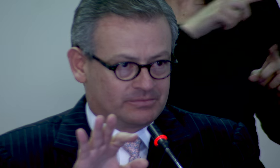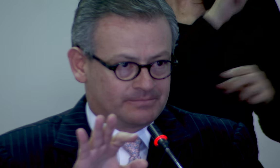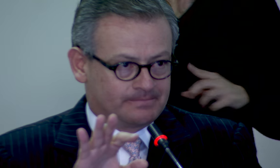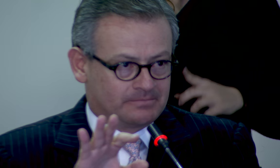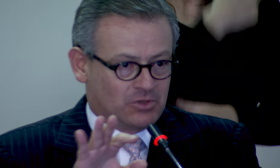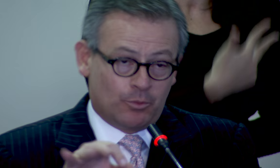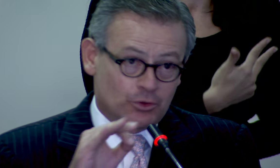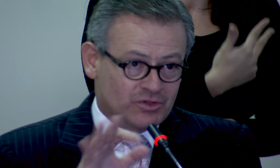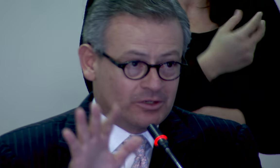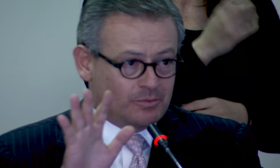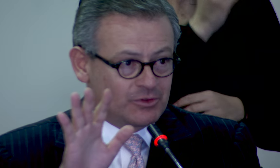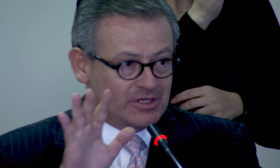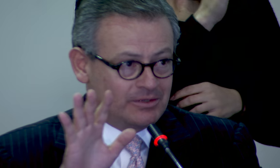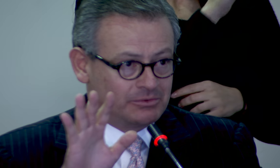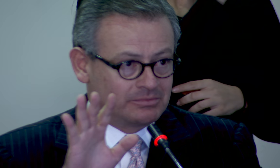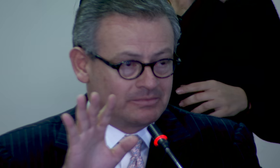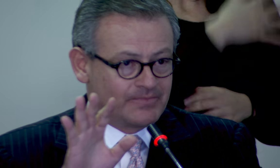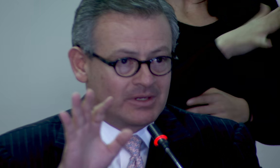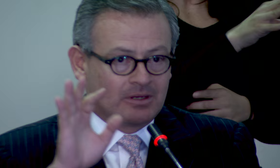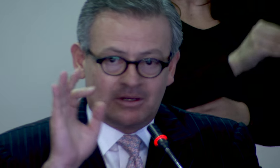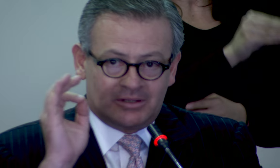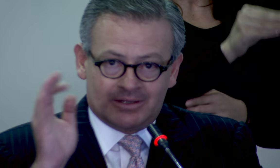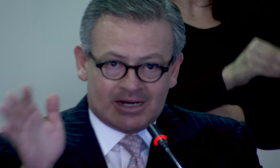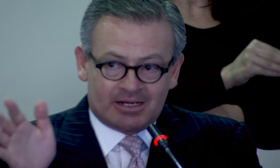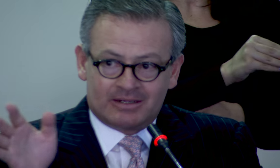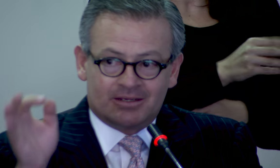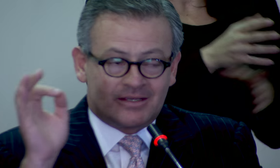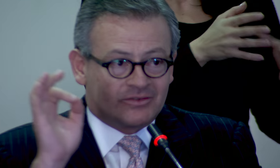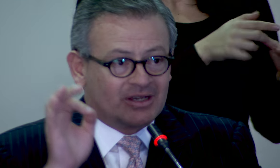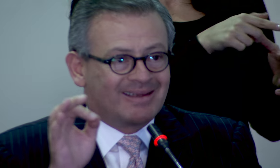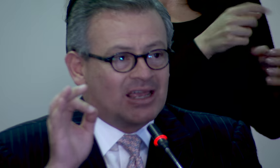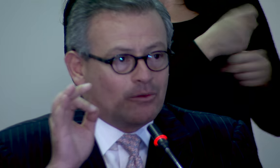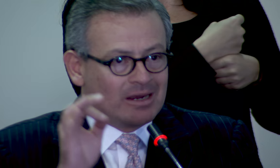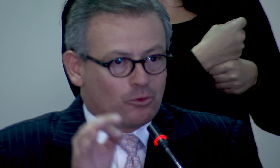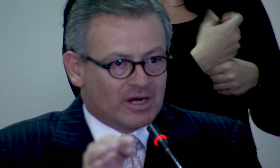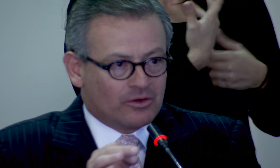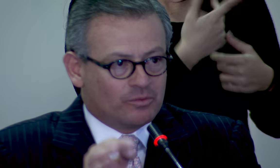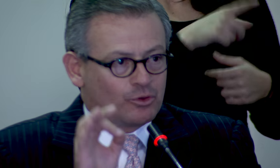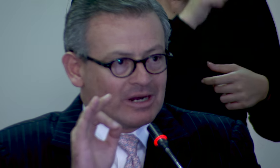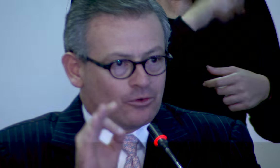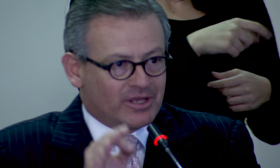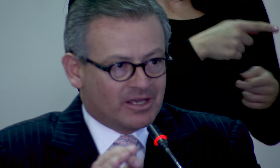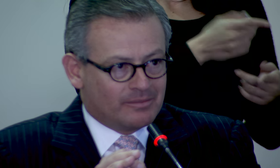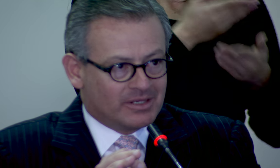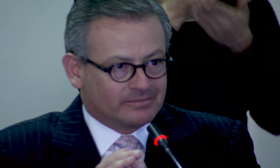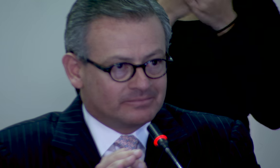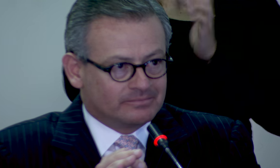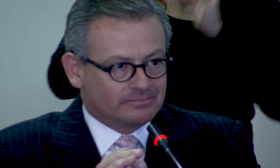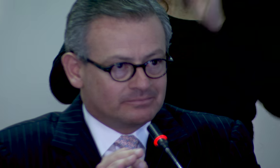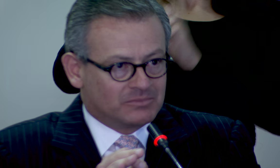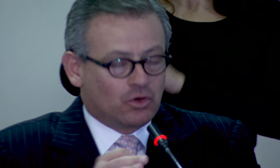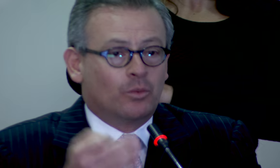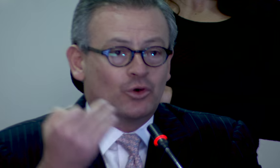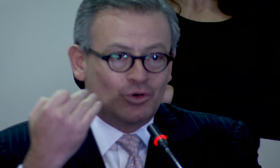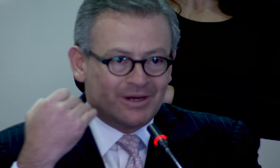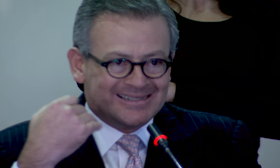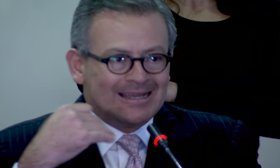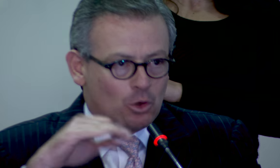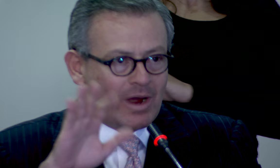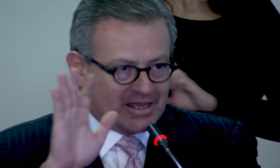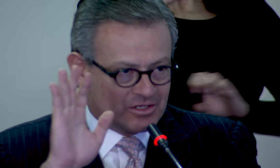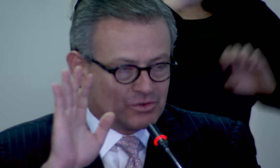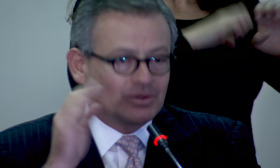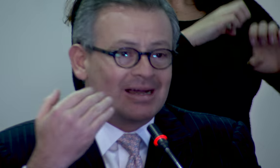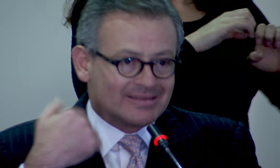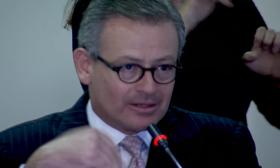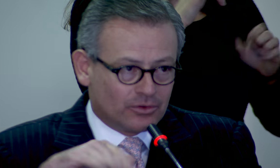tercio, o por un 5%, tendrá que ser evaluado por la OIM como